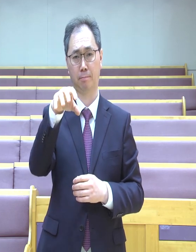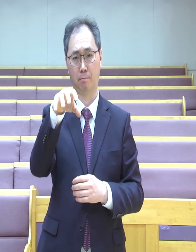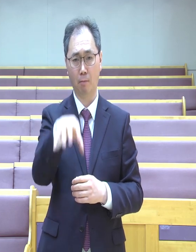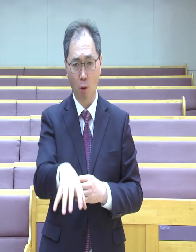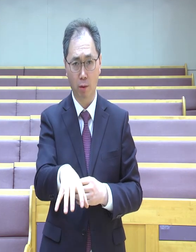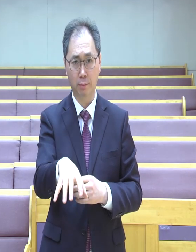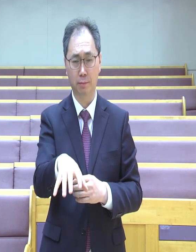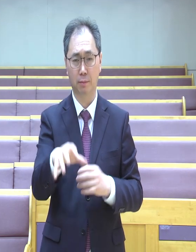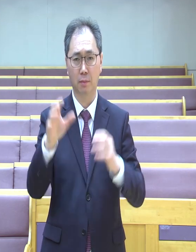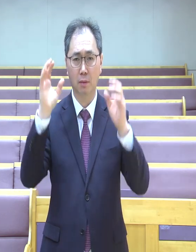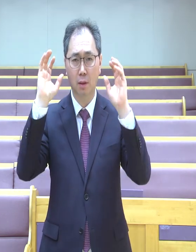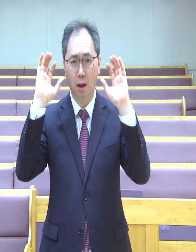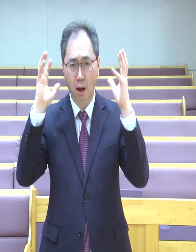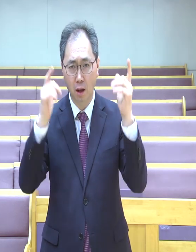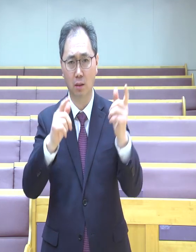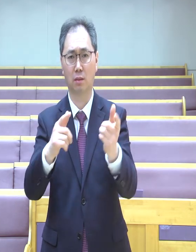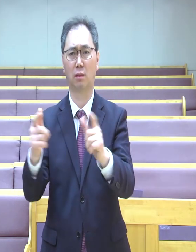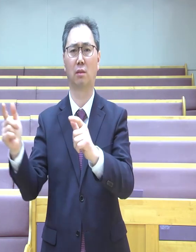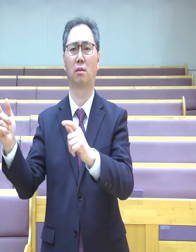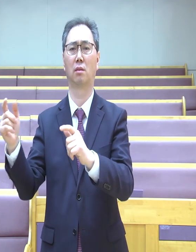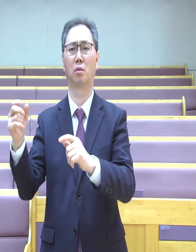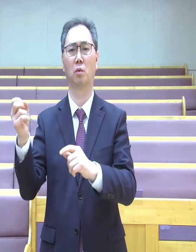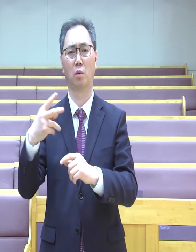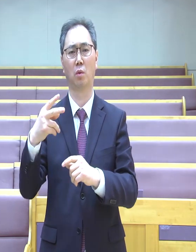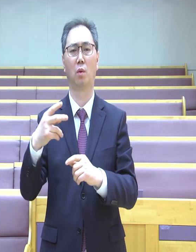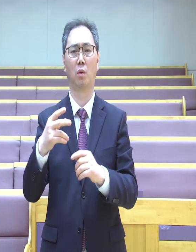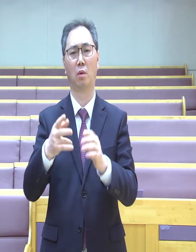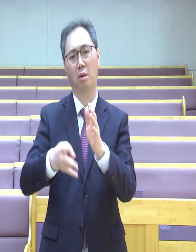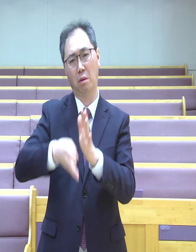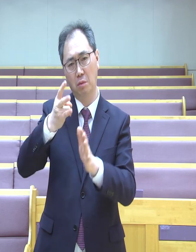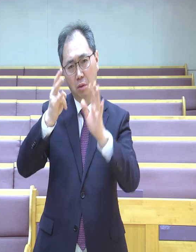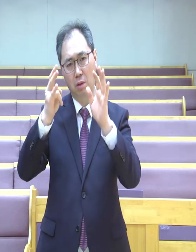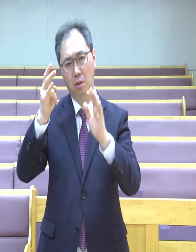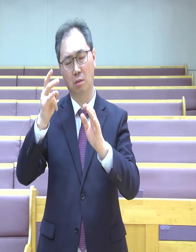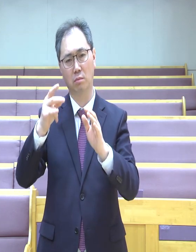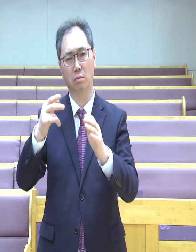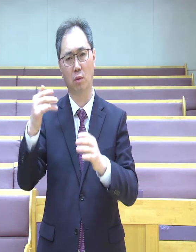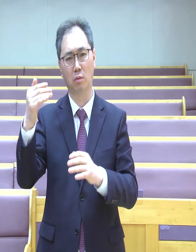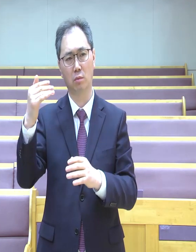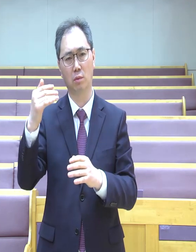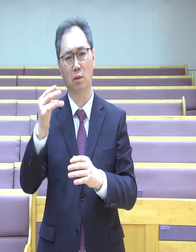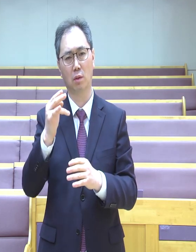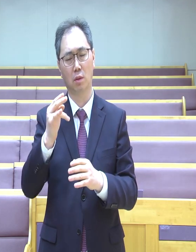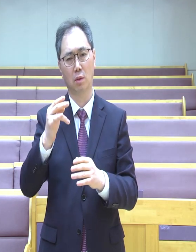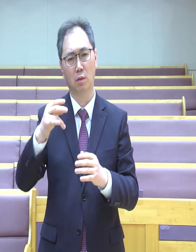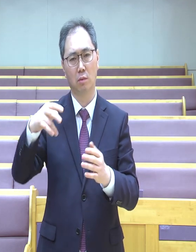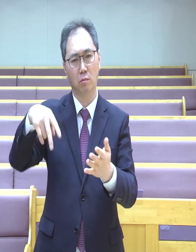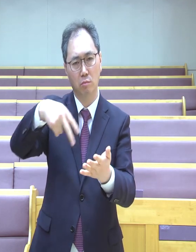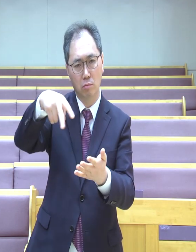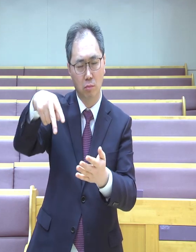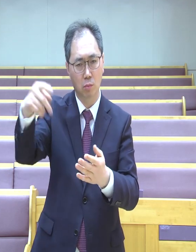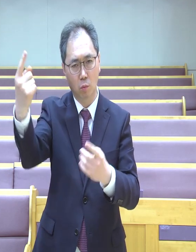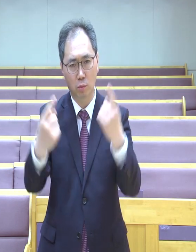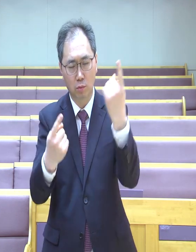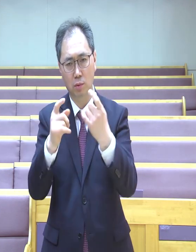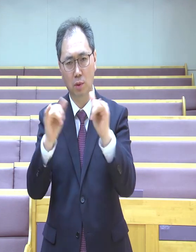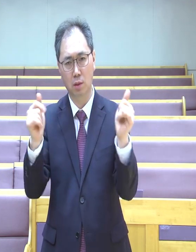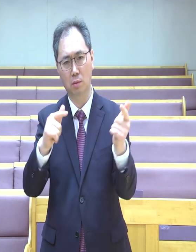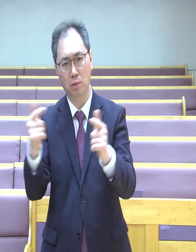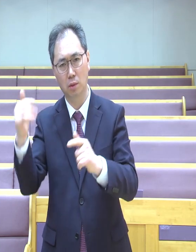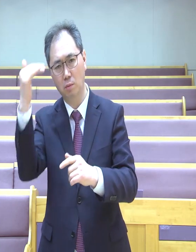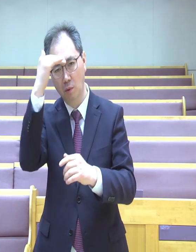호기심에 따라온 어린아이들, 순례의 길에 예루살렘에 왔다가 신기한 구경거리를